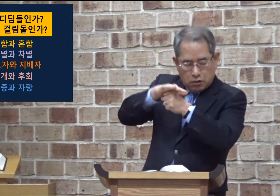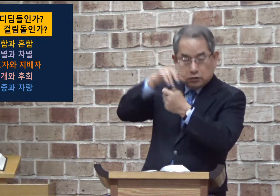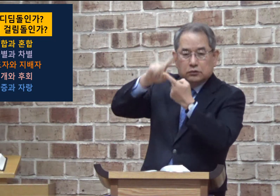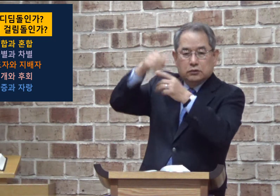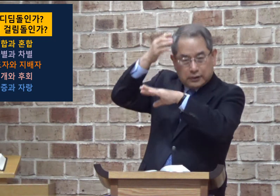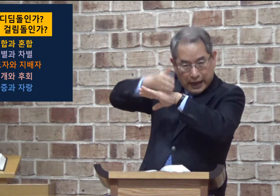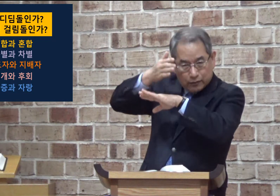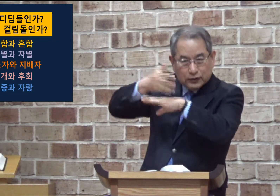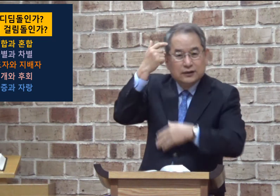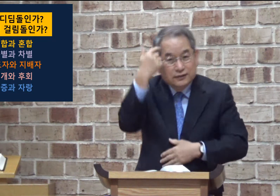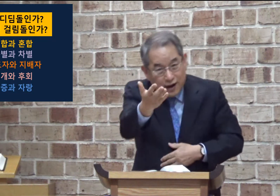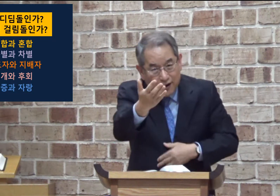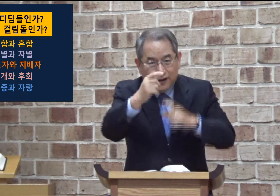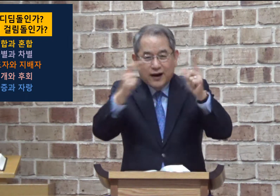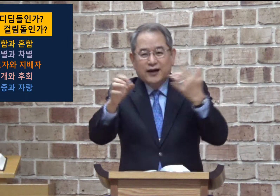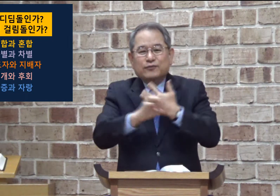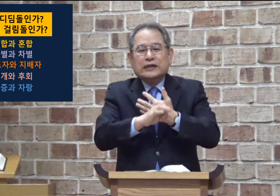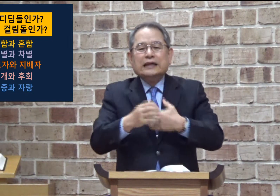비교해보면 알 수 있습니다.